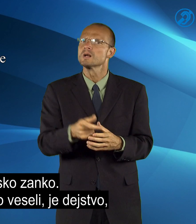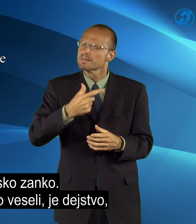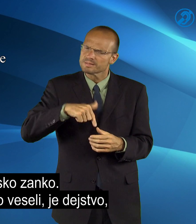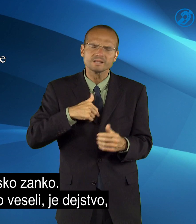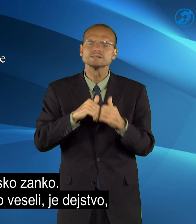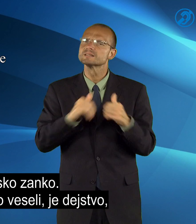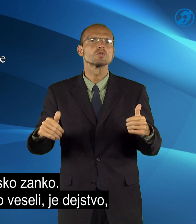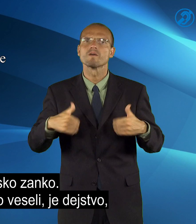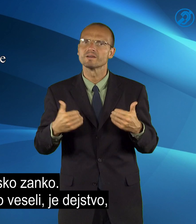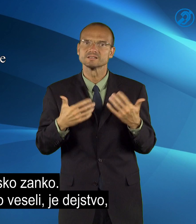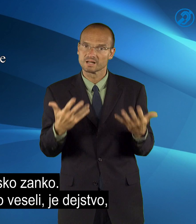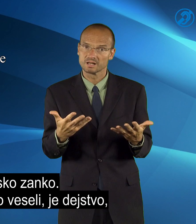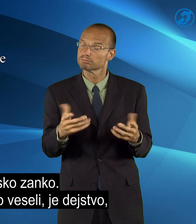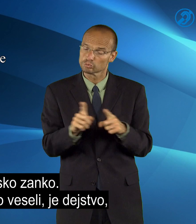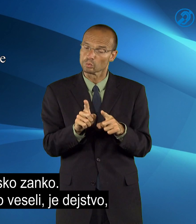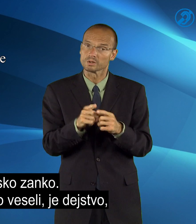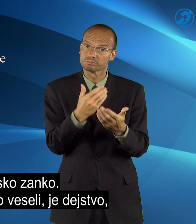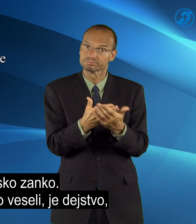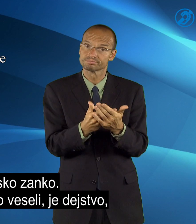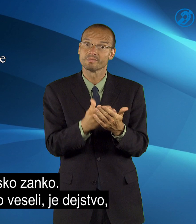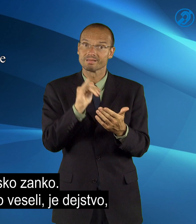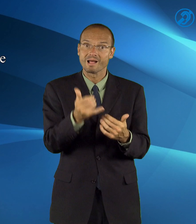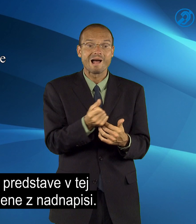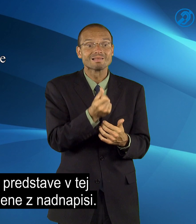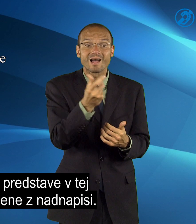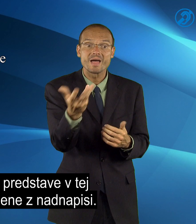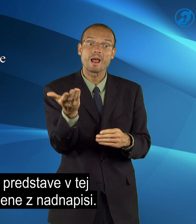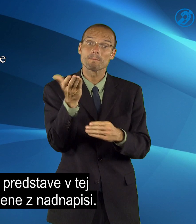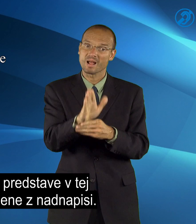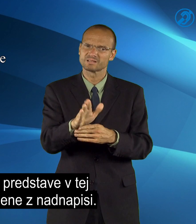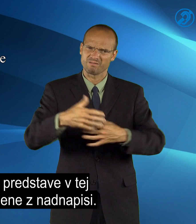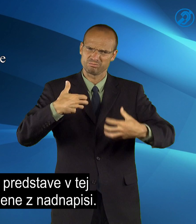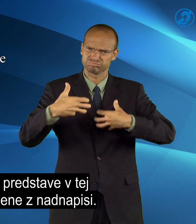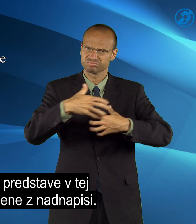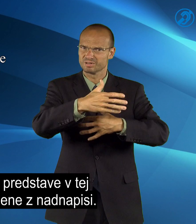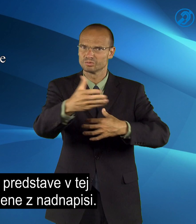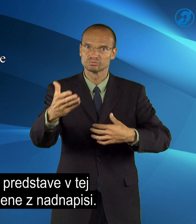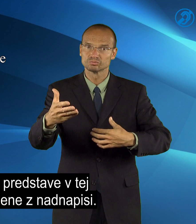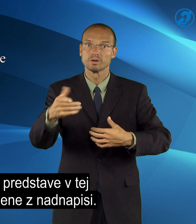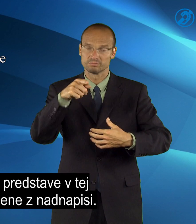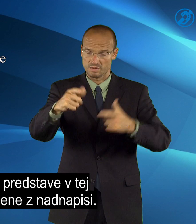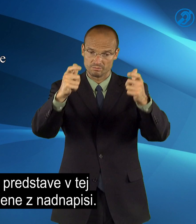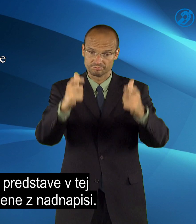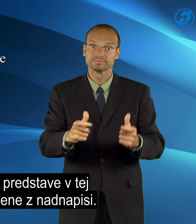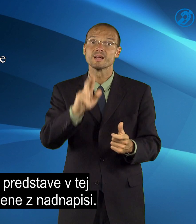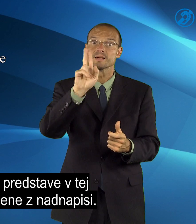Kar pa nas izredno veseli, je dejstvo, da so nekatere predstave v tej ustanovi opremljene z nadnapisi.